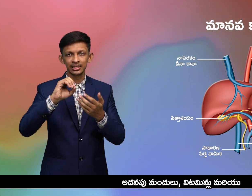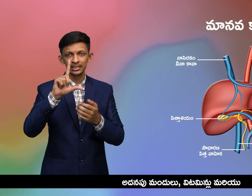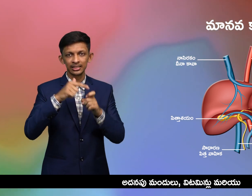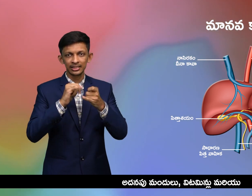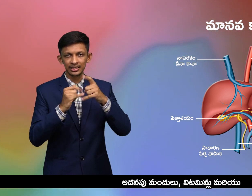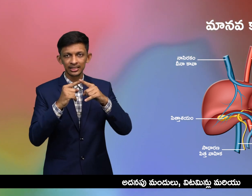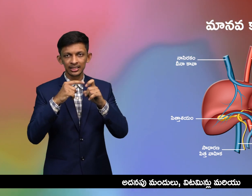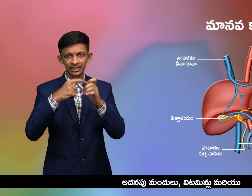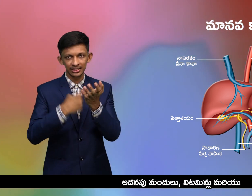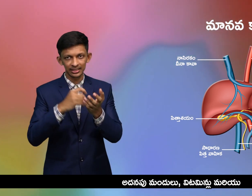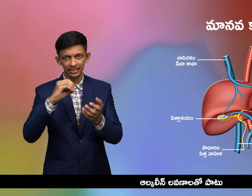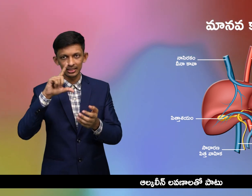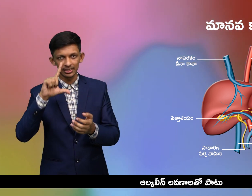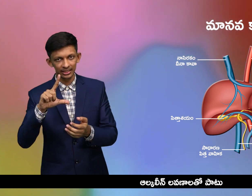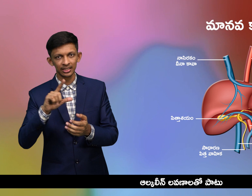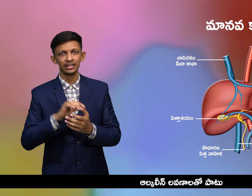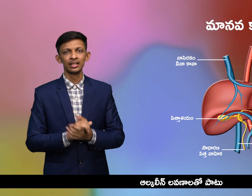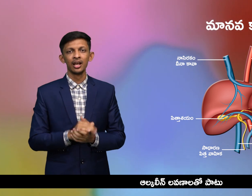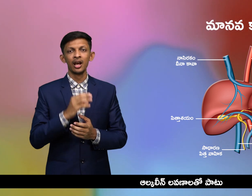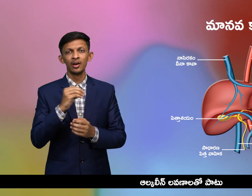విటమిన్లు మరియు ఆల్కలిన్ లవణాలతో